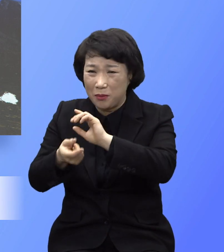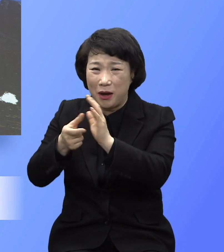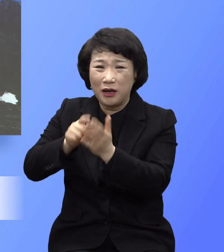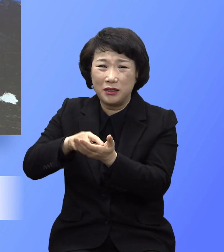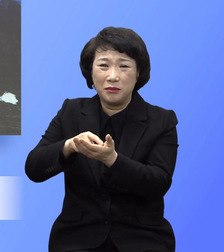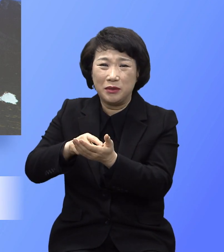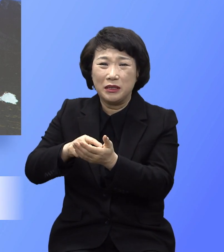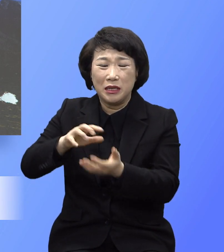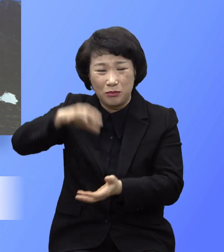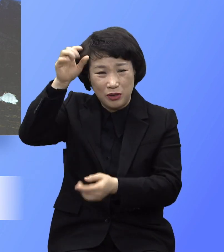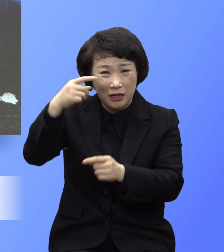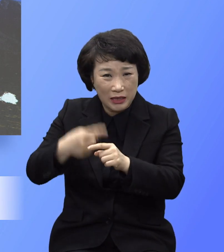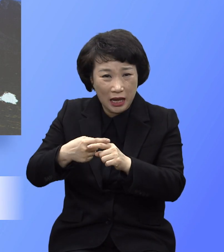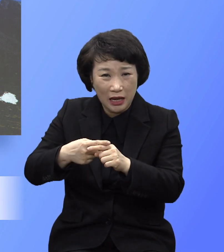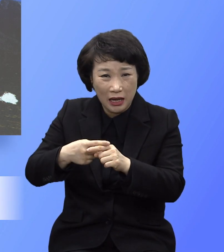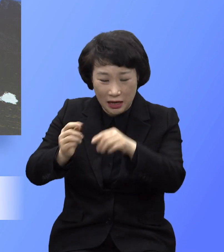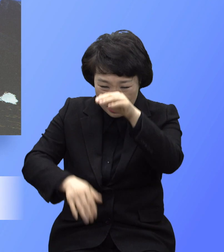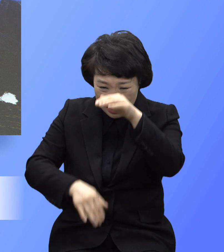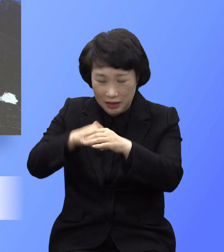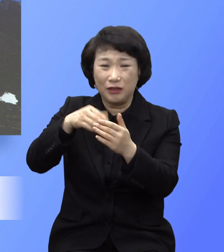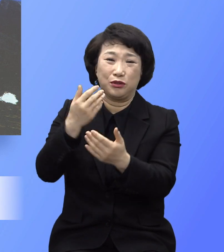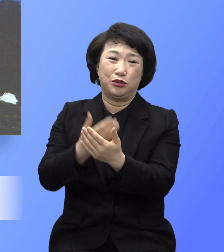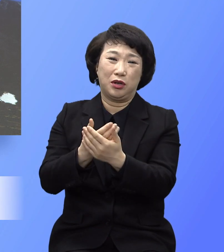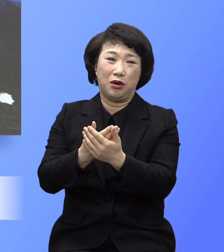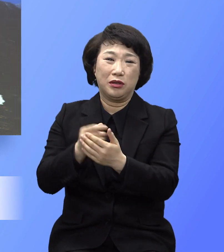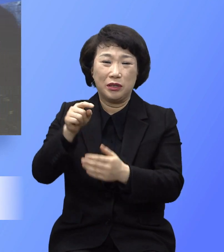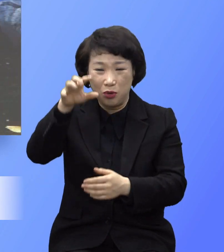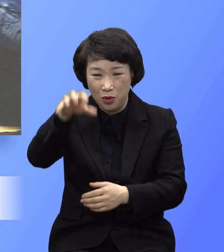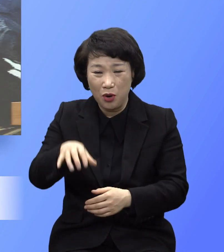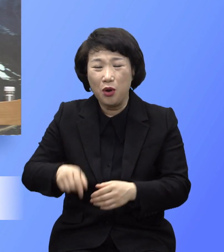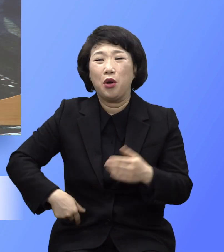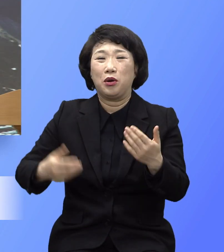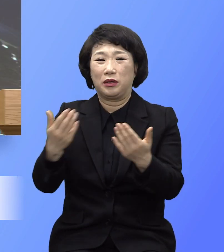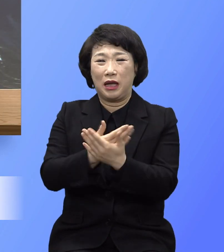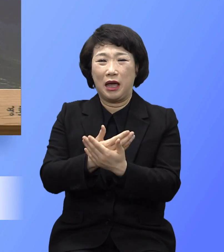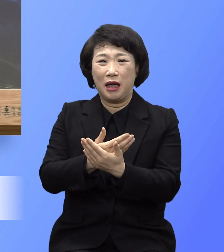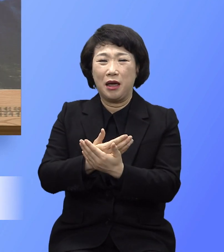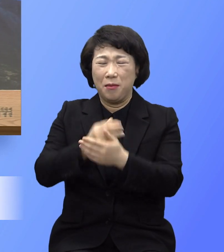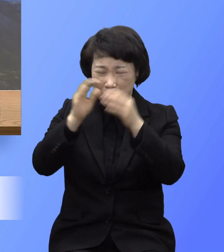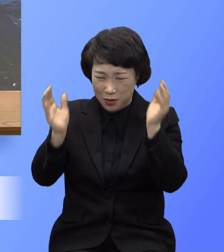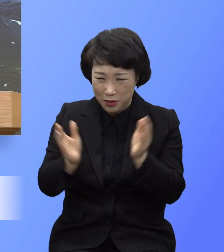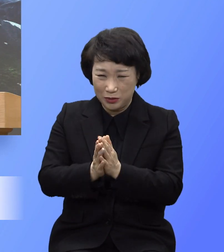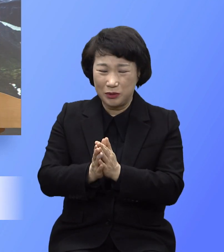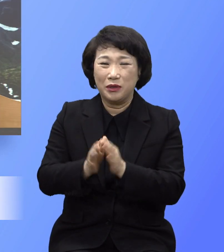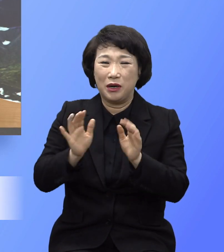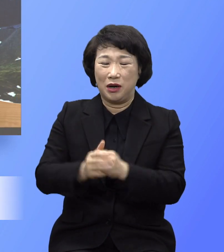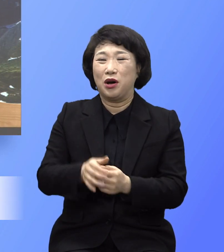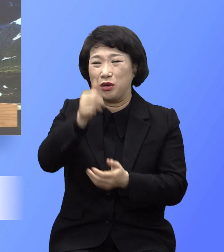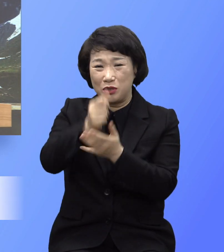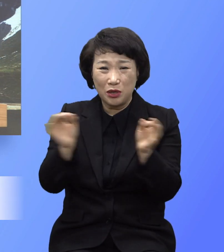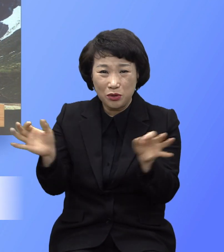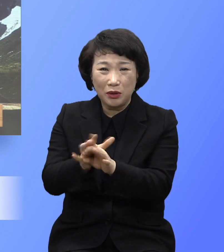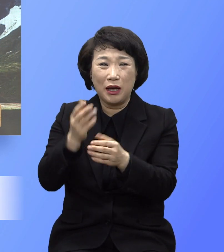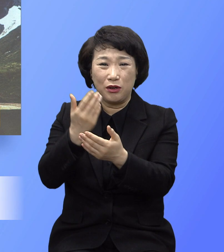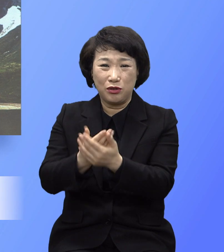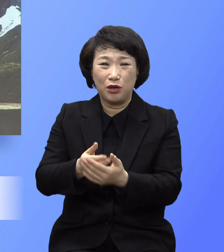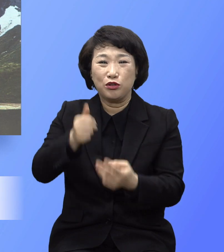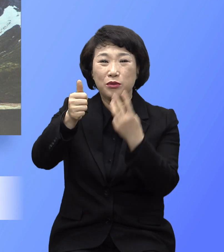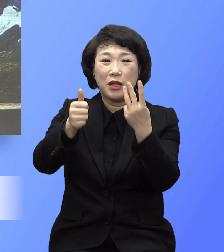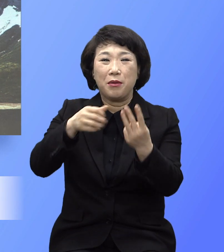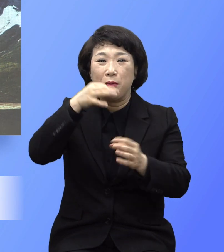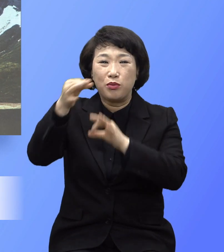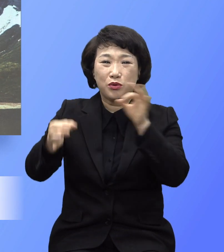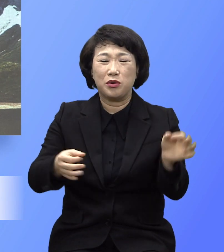주님의 고통의 분량에 이르게 도와주시고 그곳에서 회개를 성취케 하옵소서. 주여